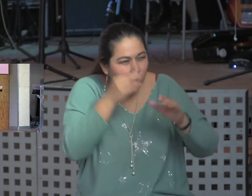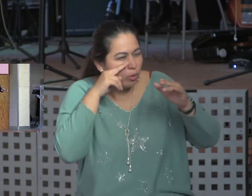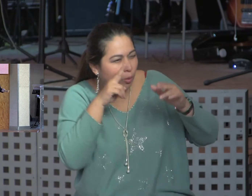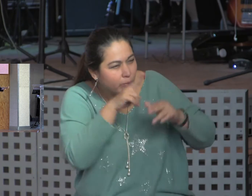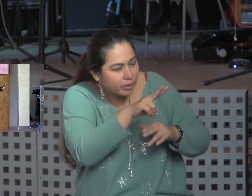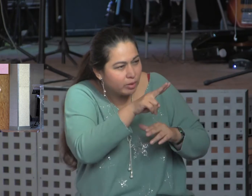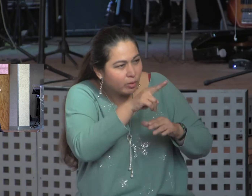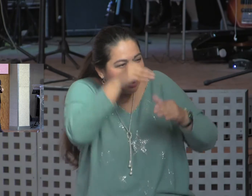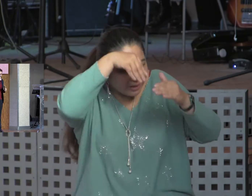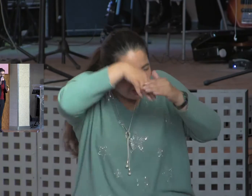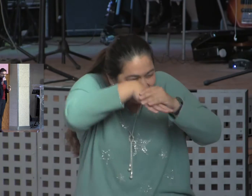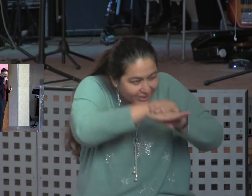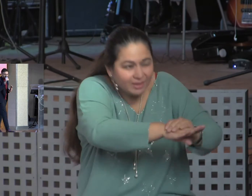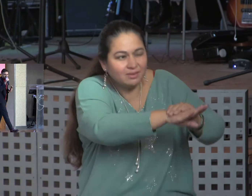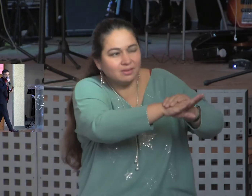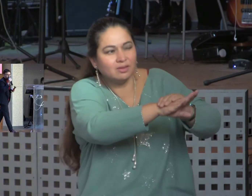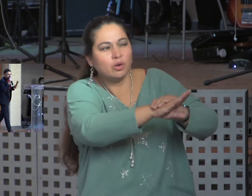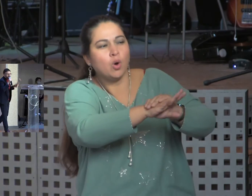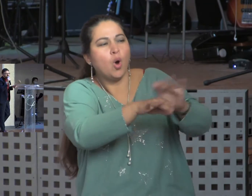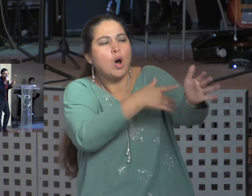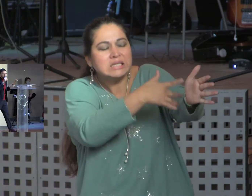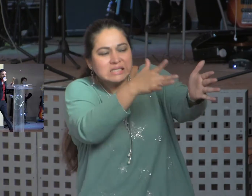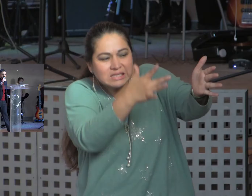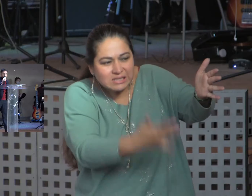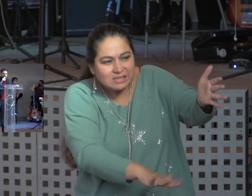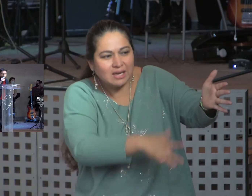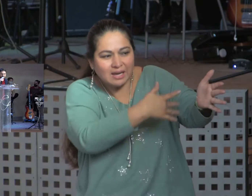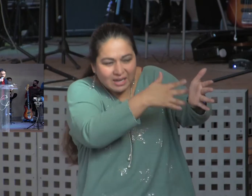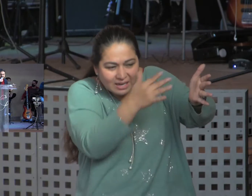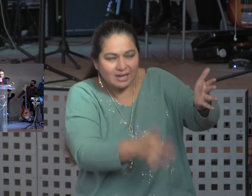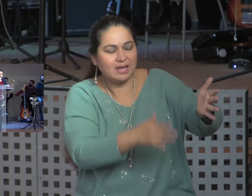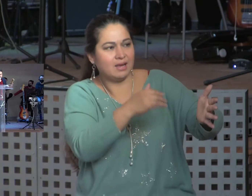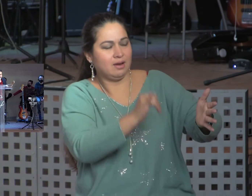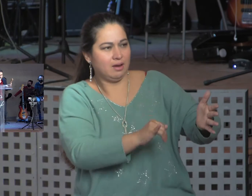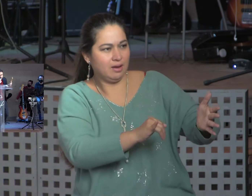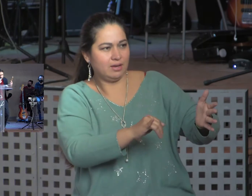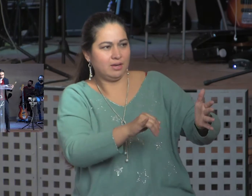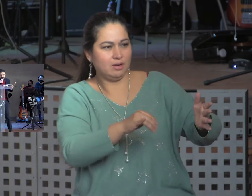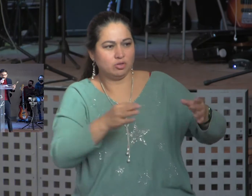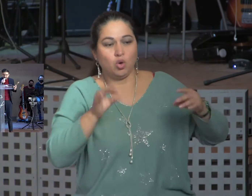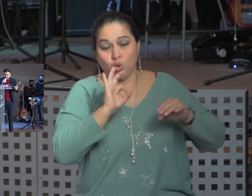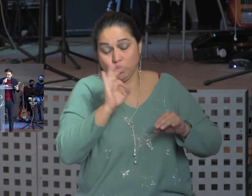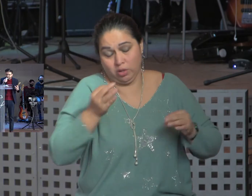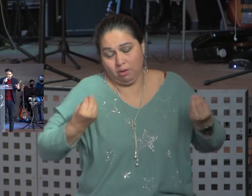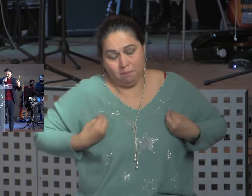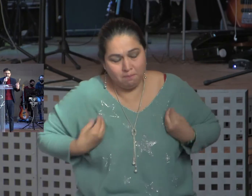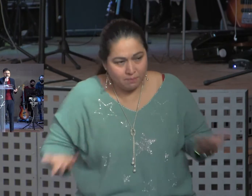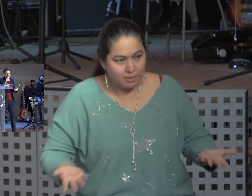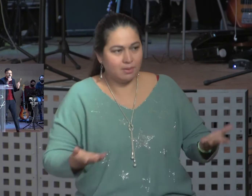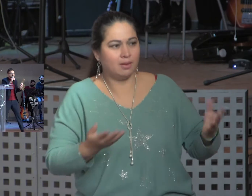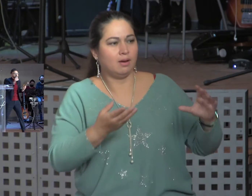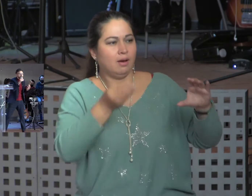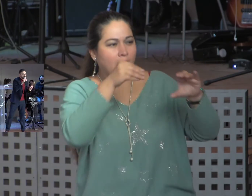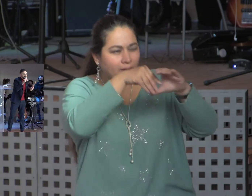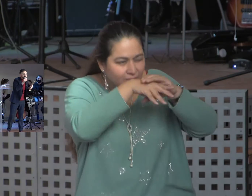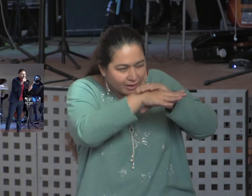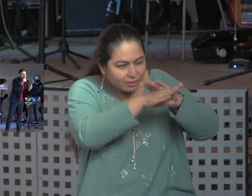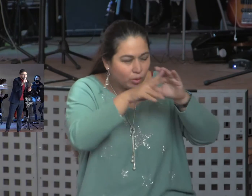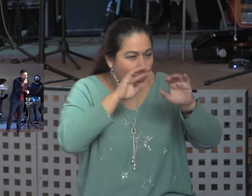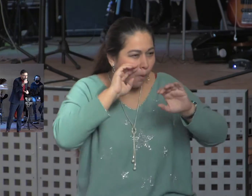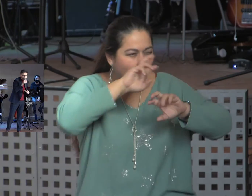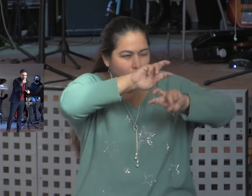Sangre, vida. Por esas cavidades van sangre y